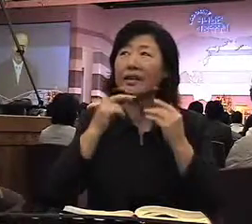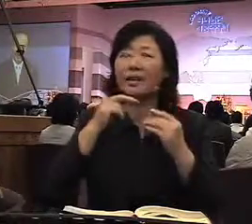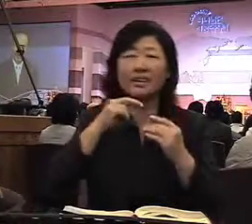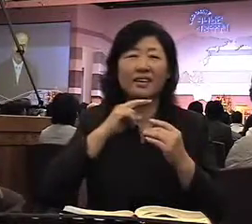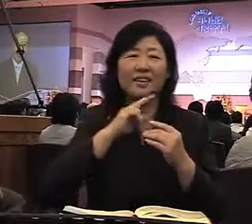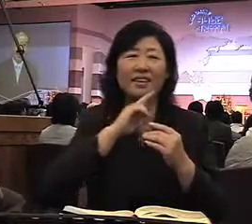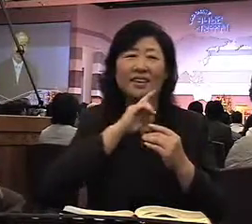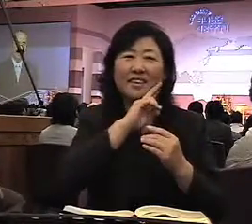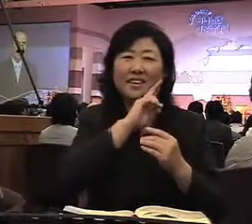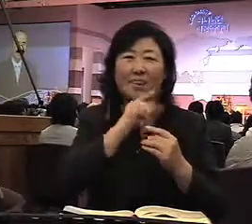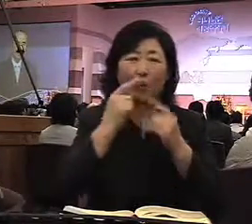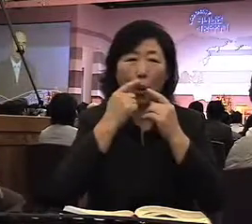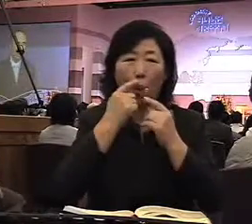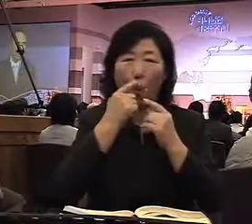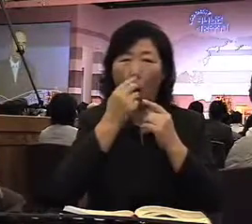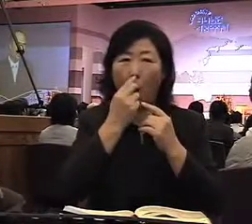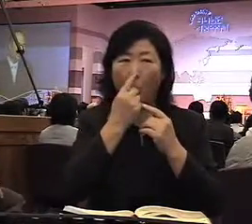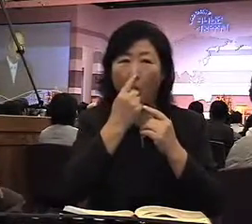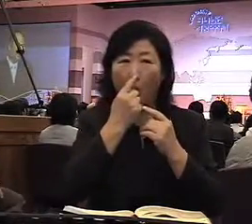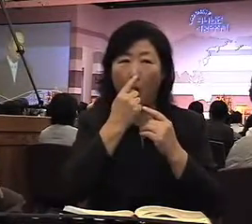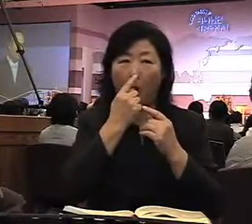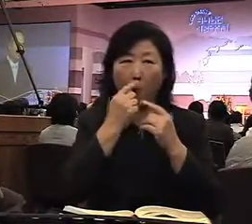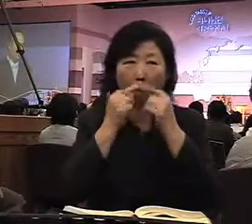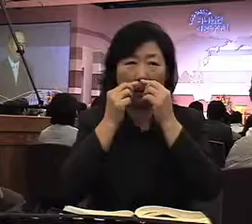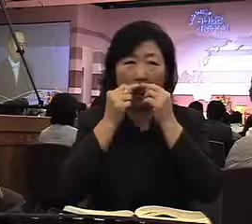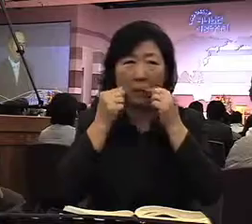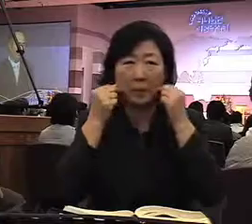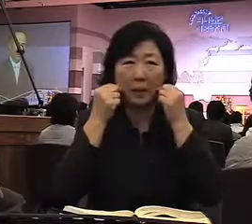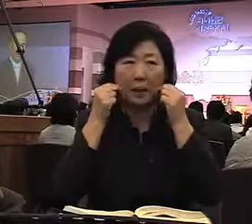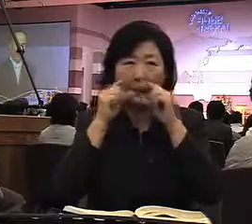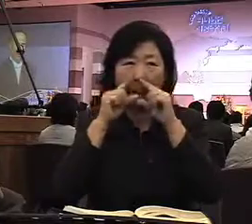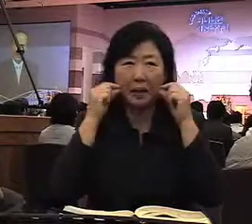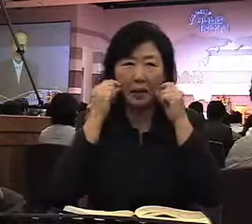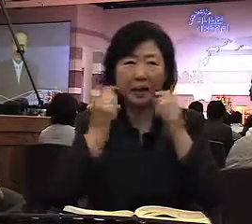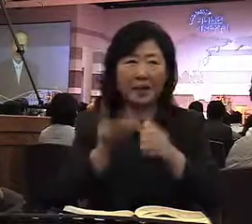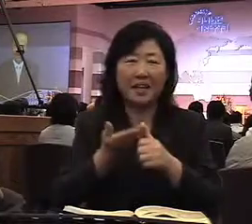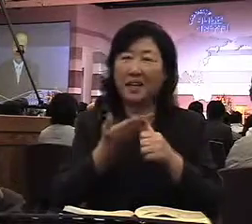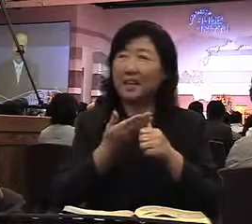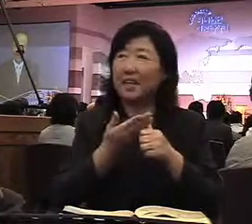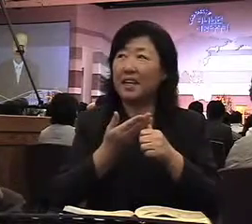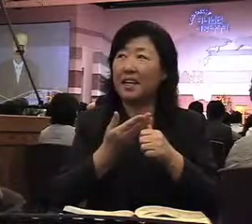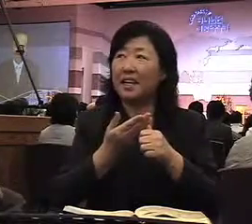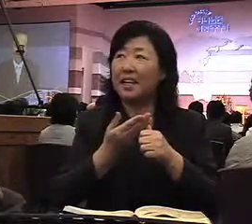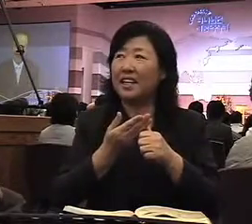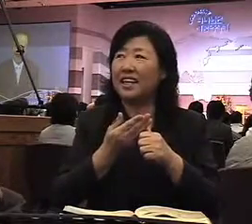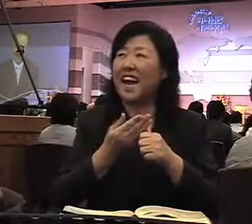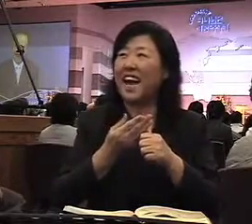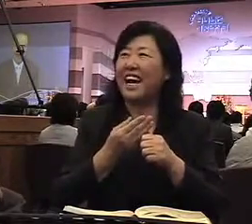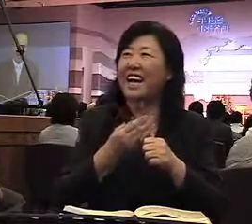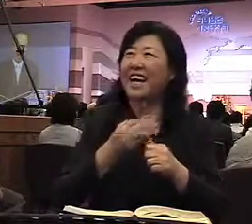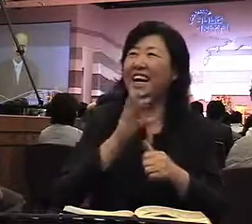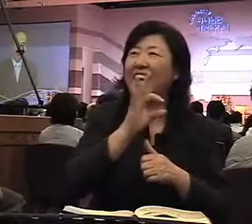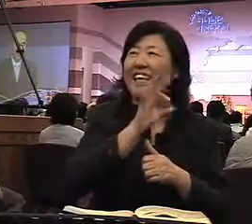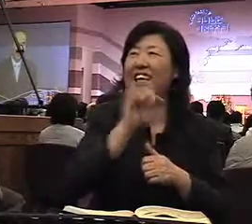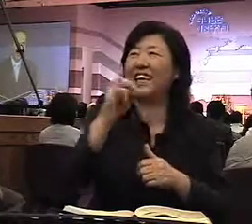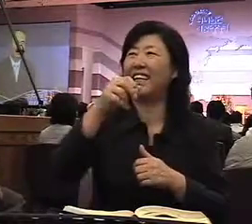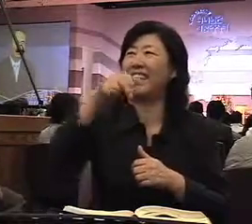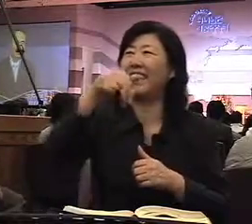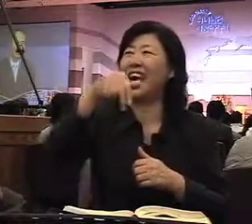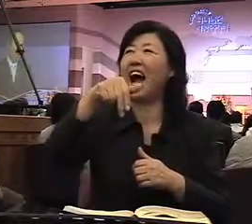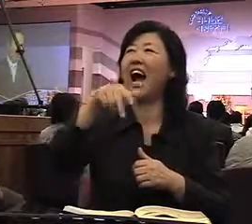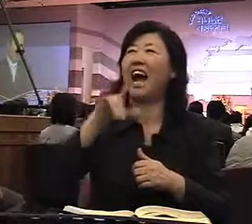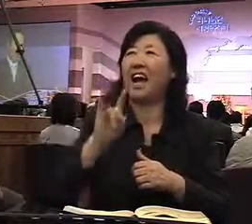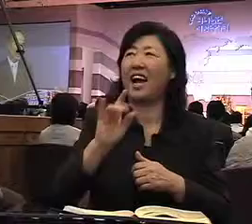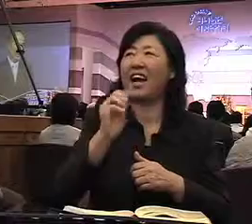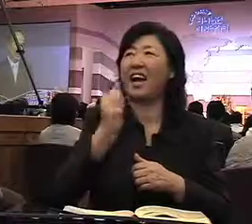갖게 만드는지 우리 문화하고는 잘 맞지 않죠. 어떤 분은 저한테 깎으시라고 하는 분도 있습니다. 여러분, 제가 몇